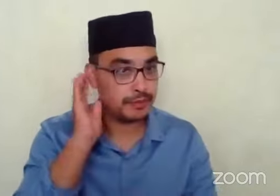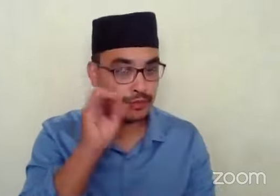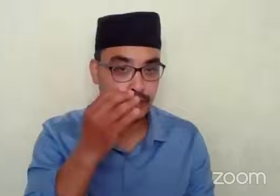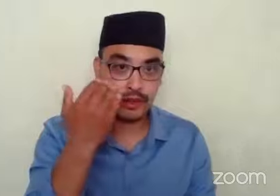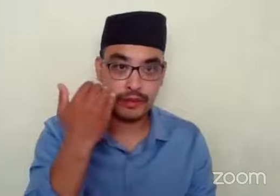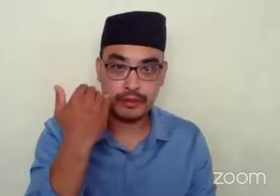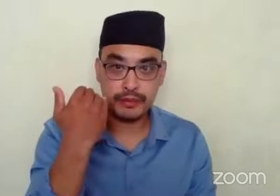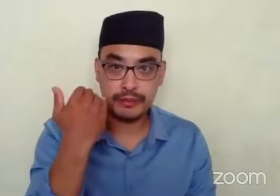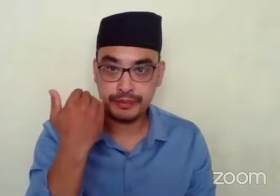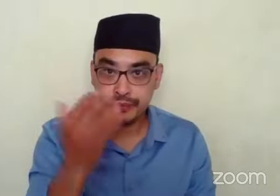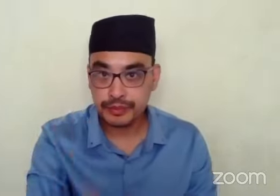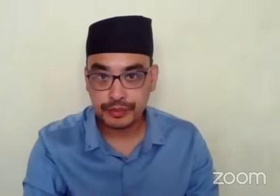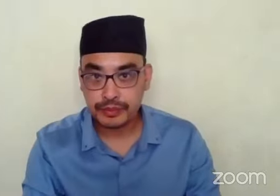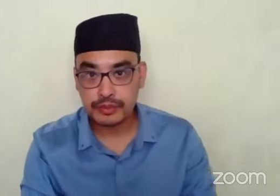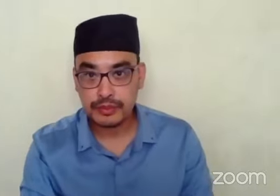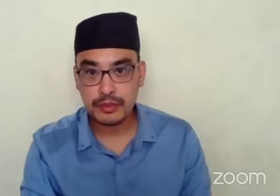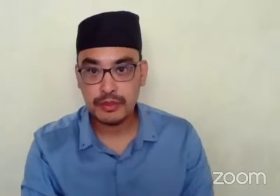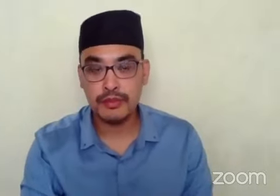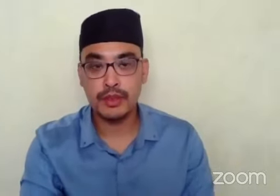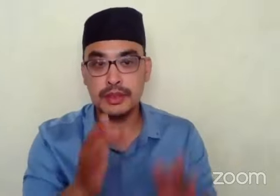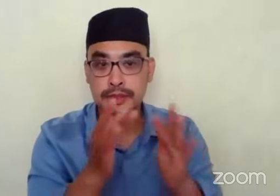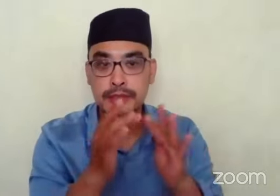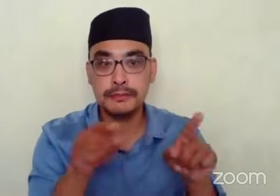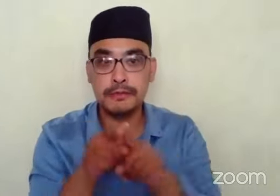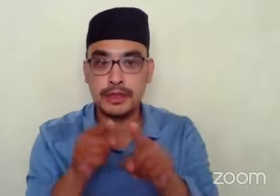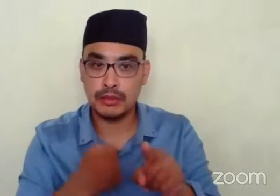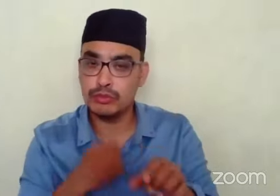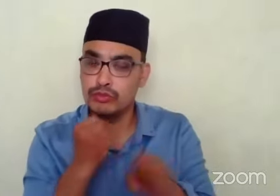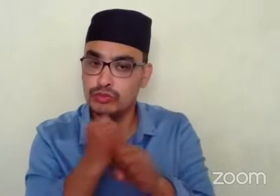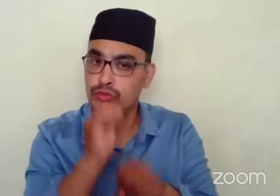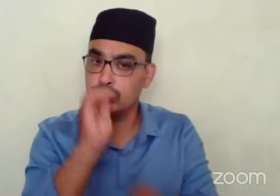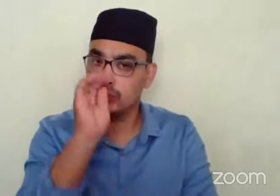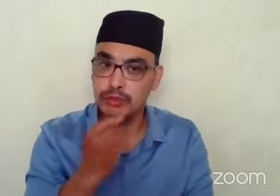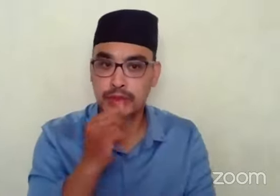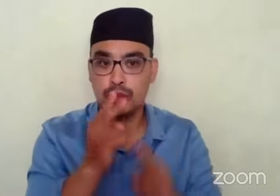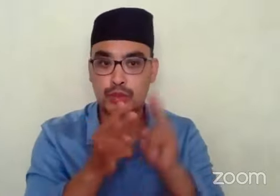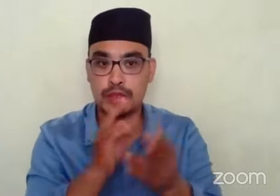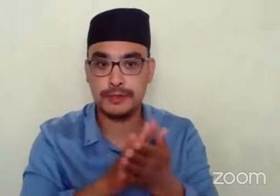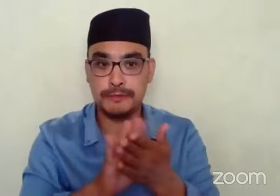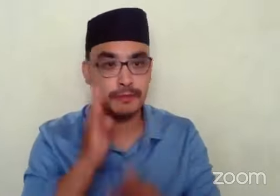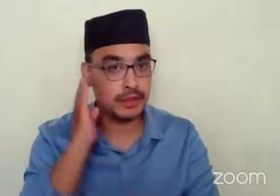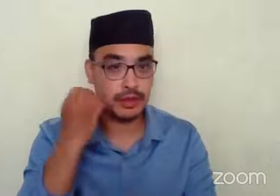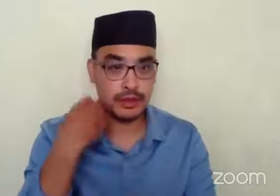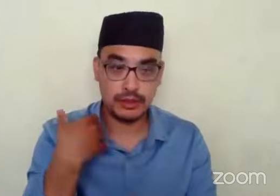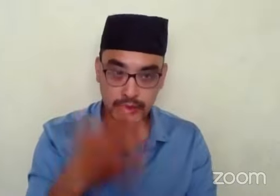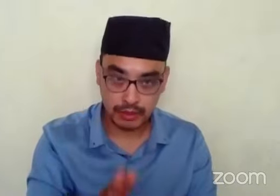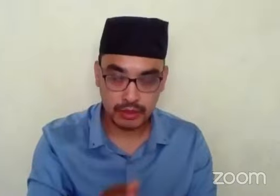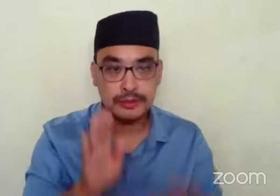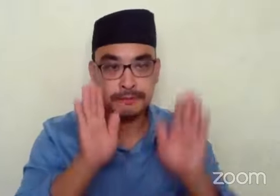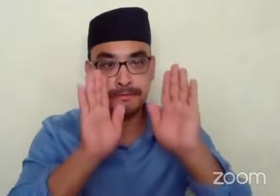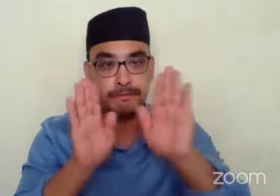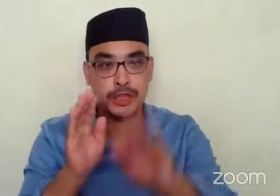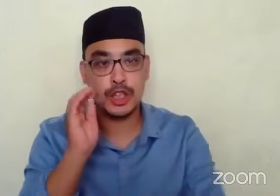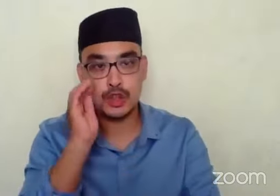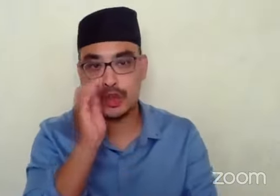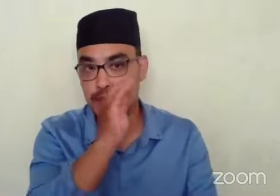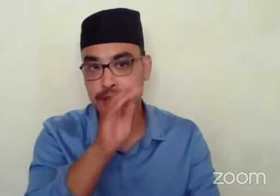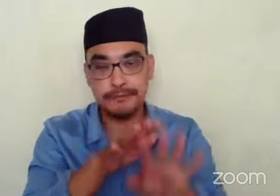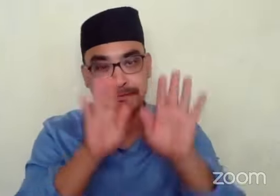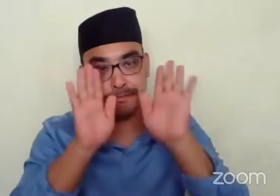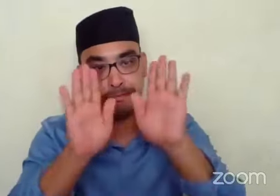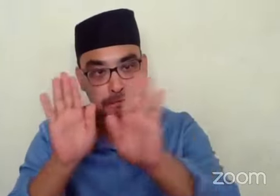सेक्सुअलिटी र प्लेजर पनि चाहिँ अप्सन हो है इन्टरनेटमा हामीले गर्न सकिने भन्ने कुरा त्यो कुरालाई हाइलाइट गर्नुभएको थियो. थ्याङ्क यू सरिताजी. सरिताजी